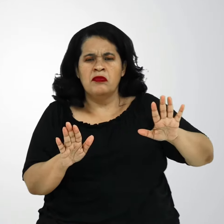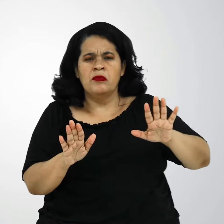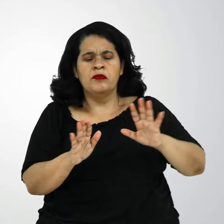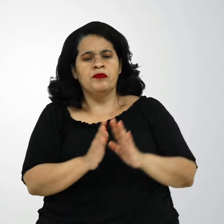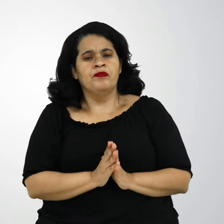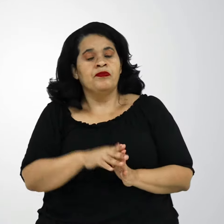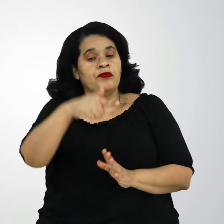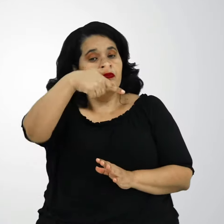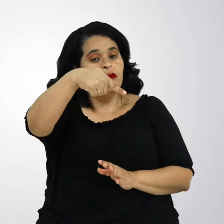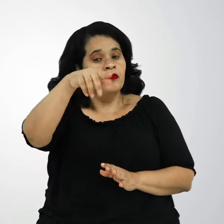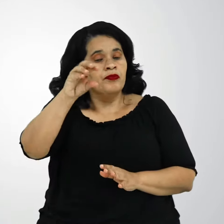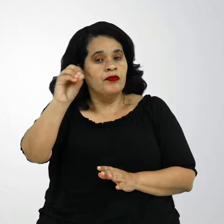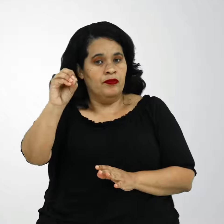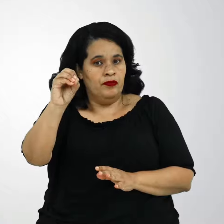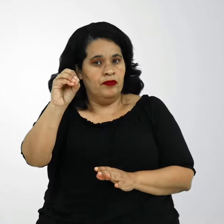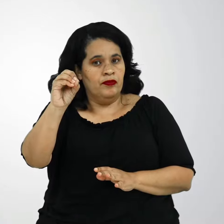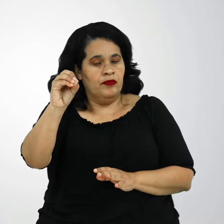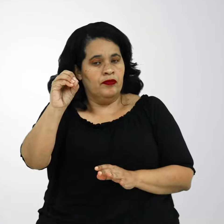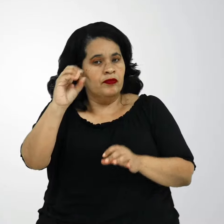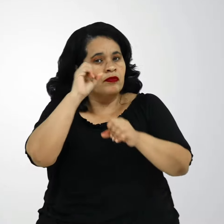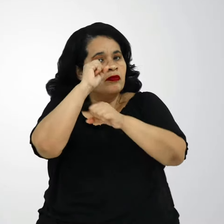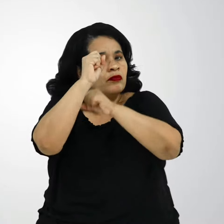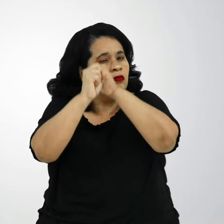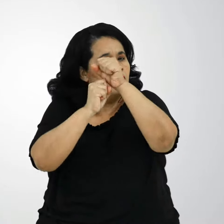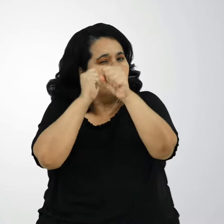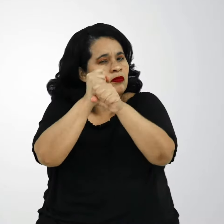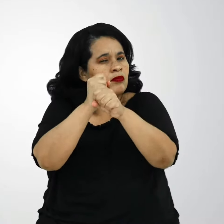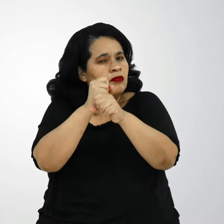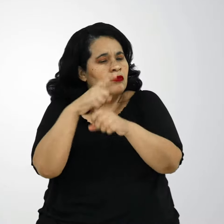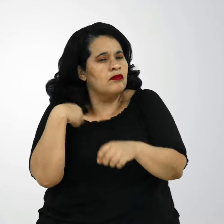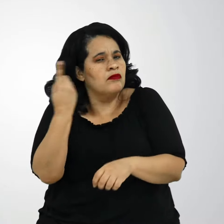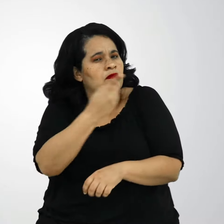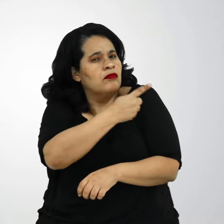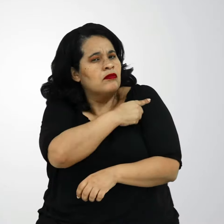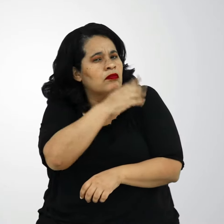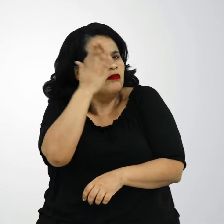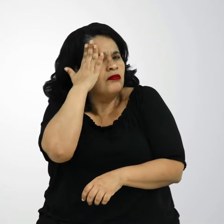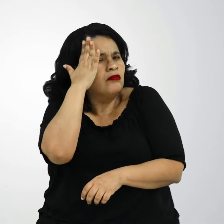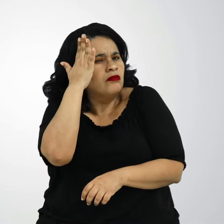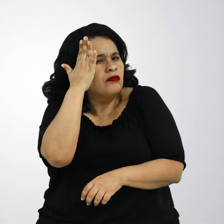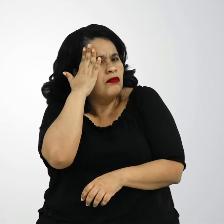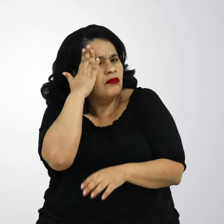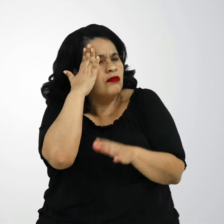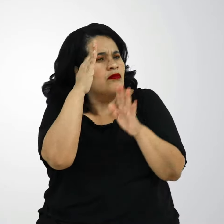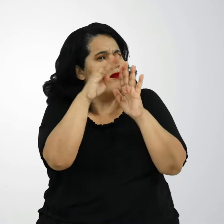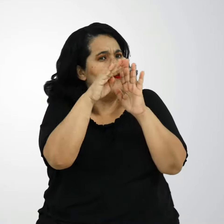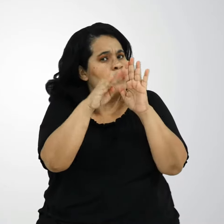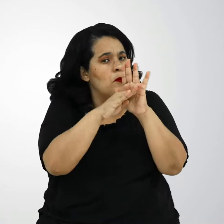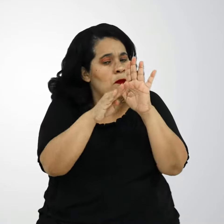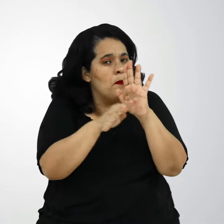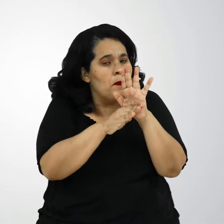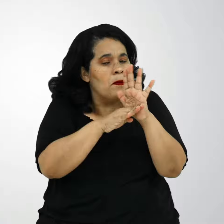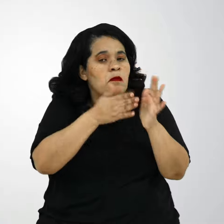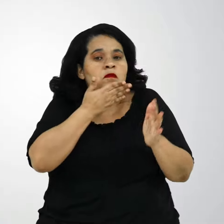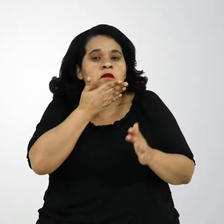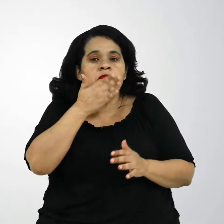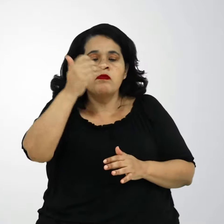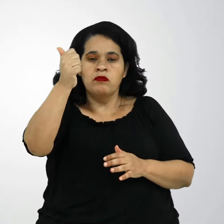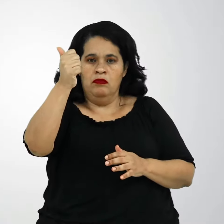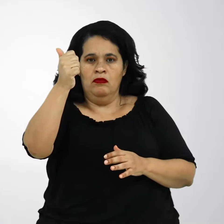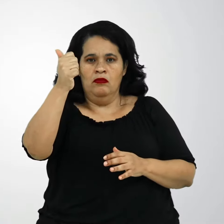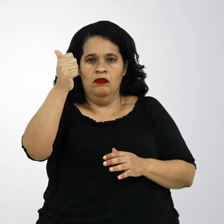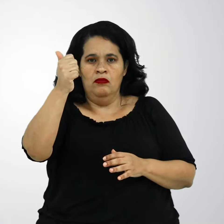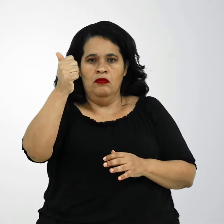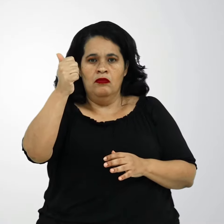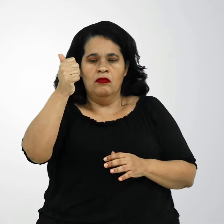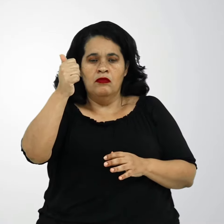Os 70 anos eram apenas aí, nós entendemos, como plano de algo maior. Então, Deus vai abrir o leque exatamente